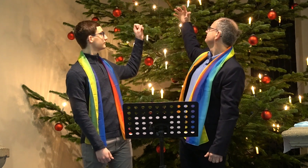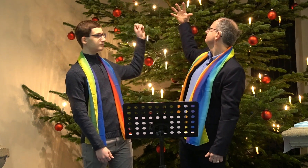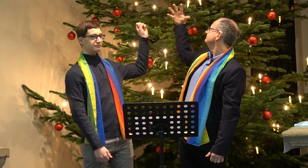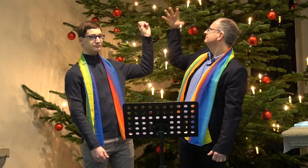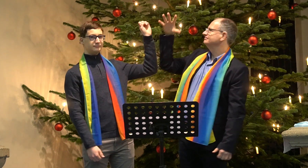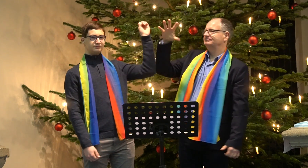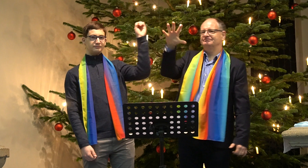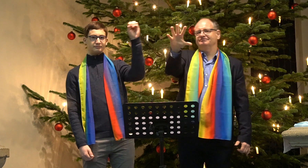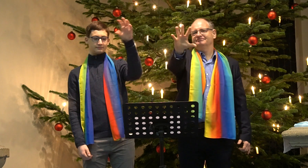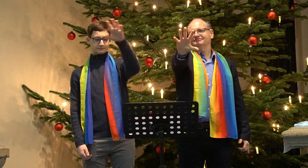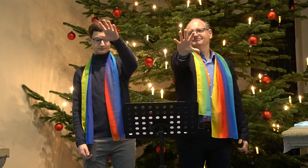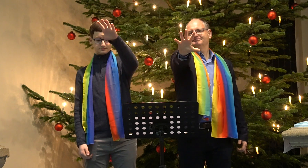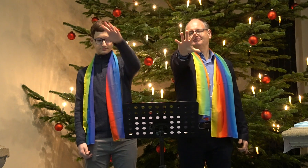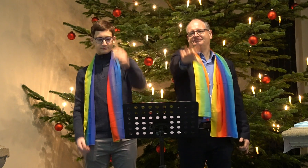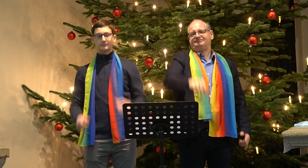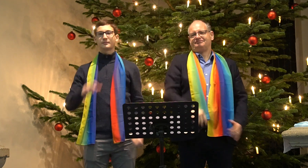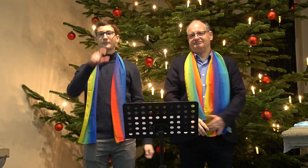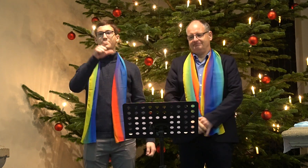des Scheins.